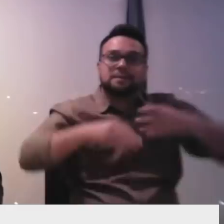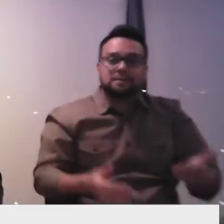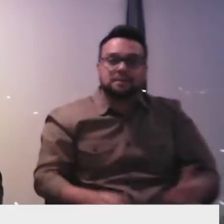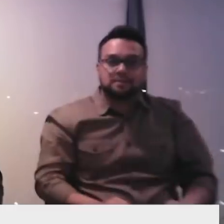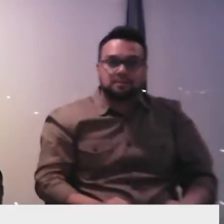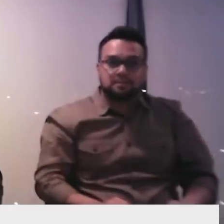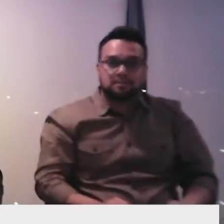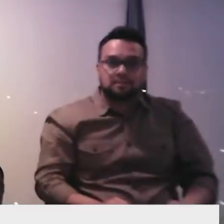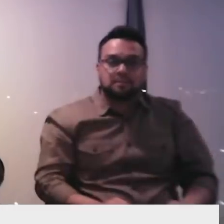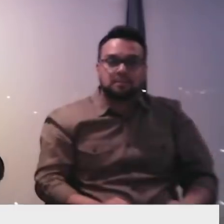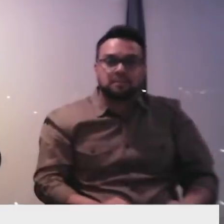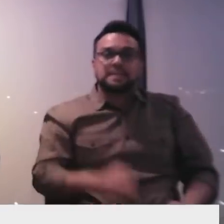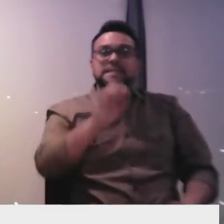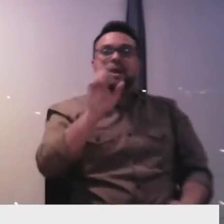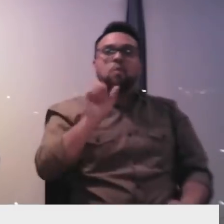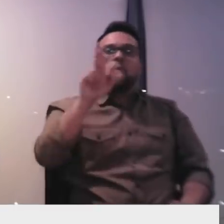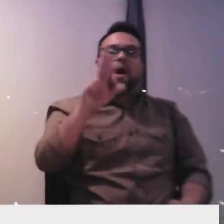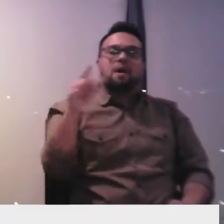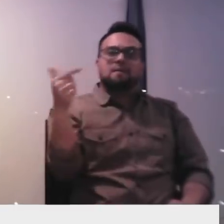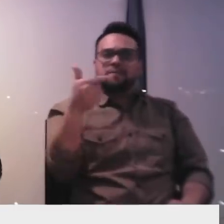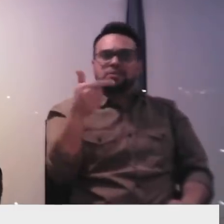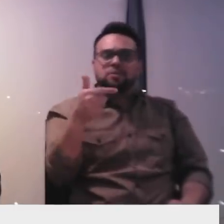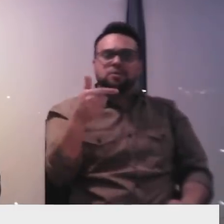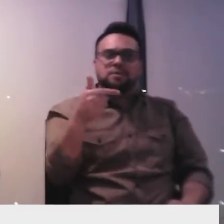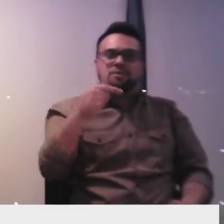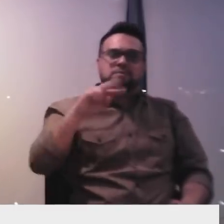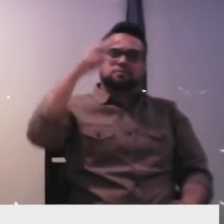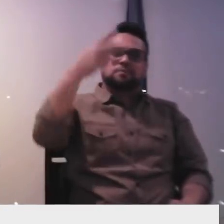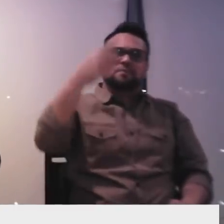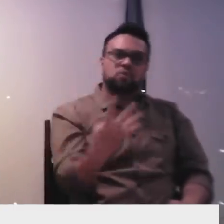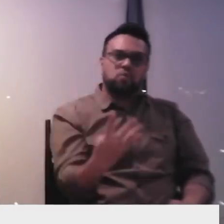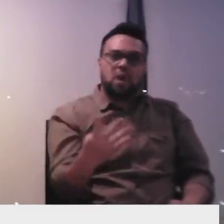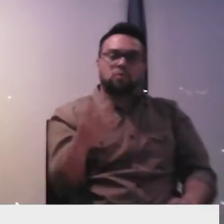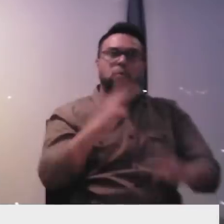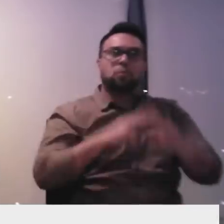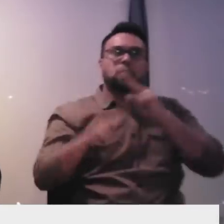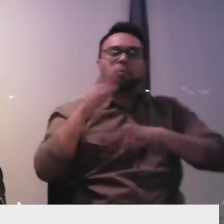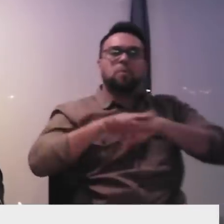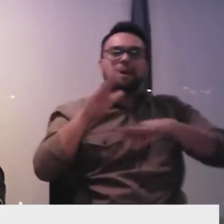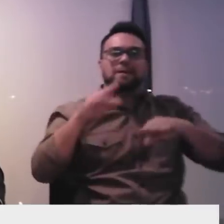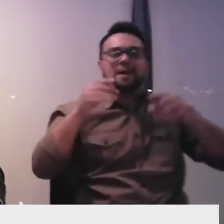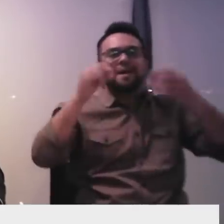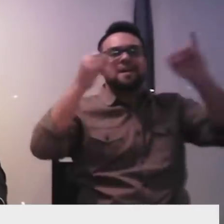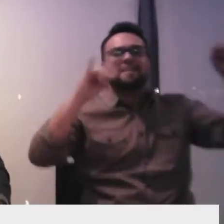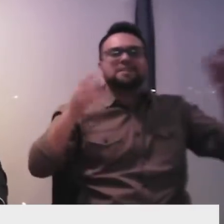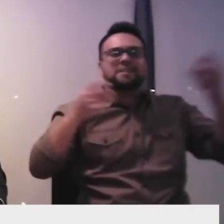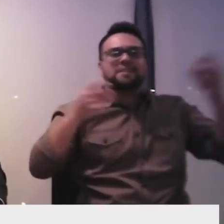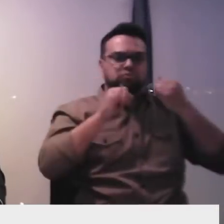luz. Se o ar-condicionado estiver em 22, passa para 24. É até mais fresco. Gasta menos energia.